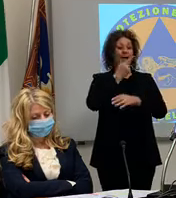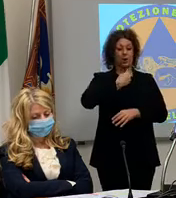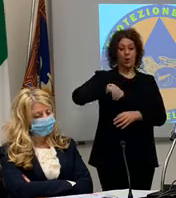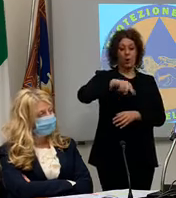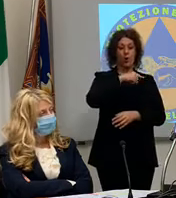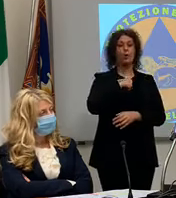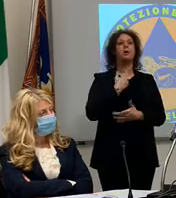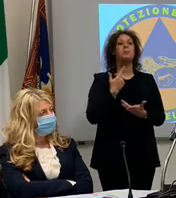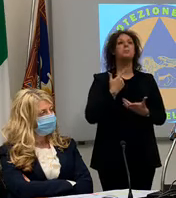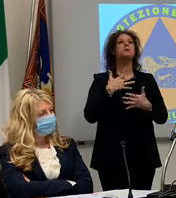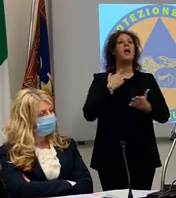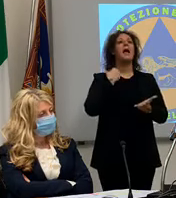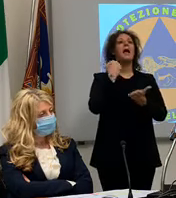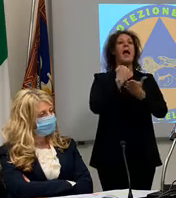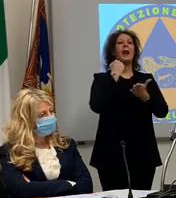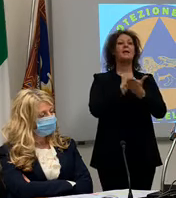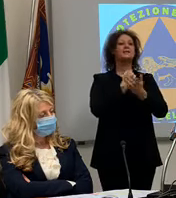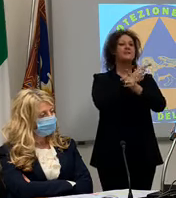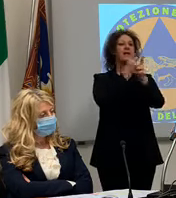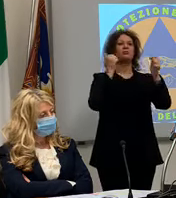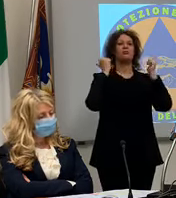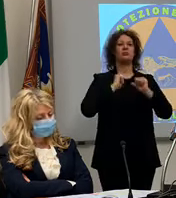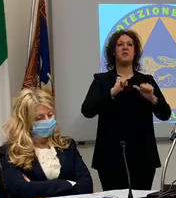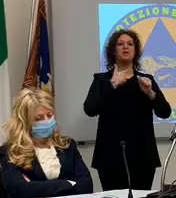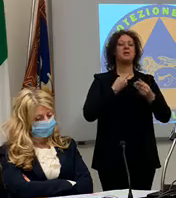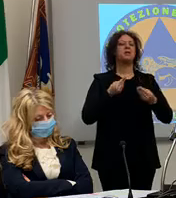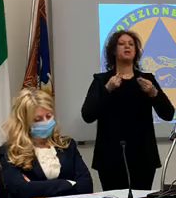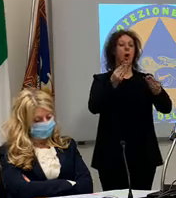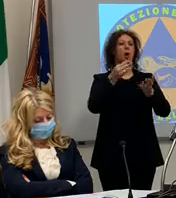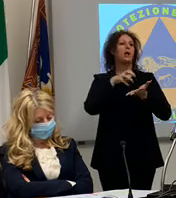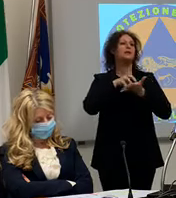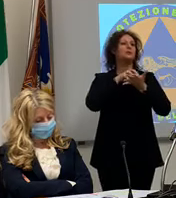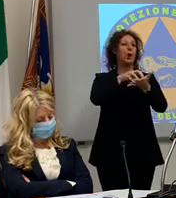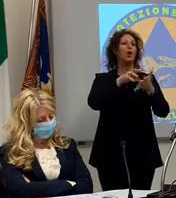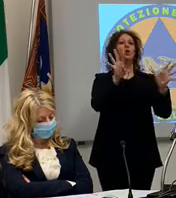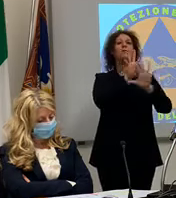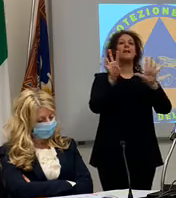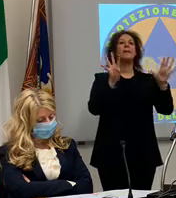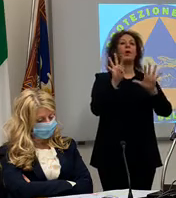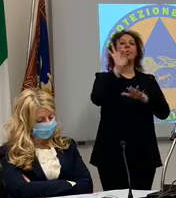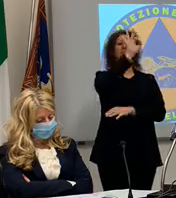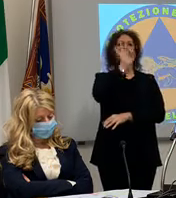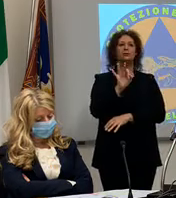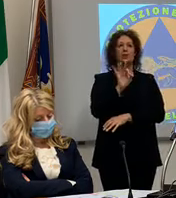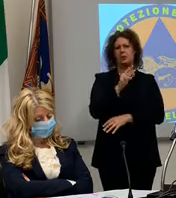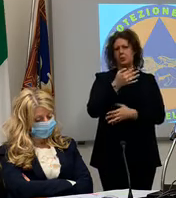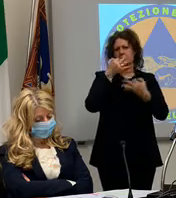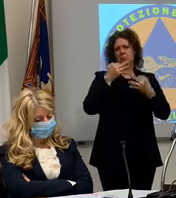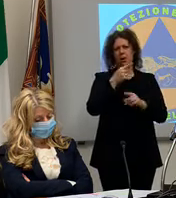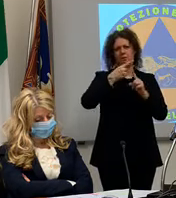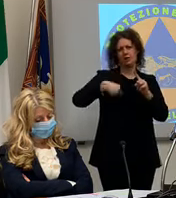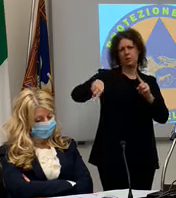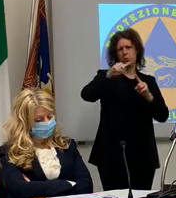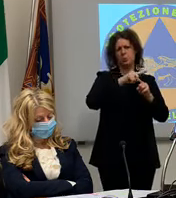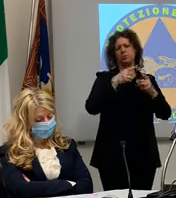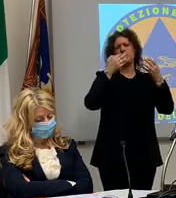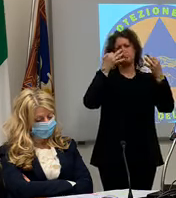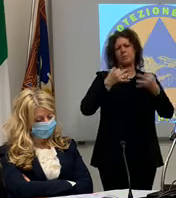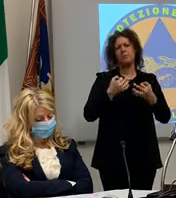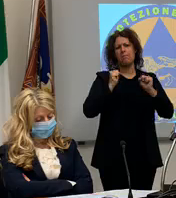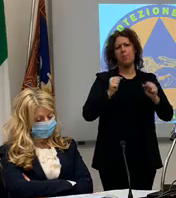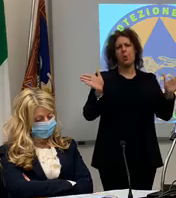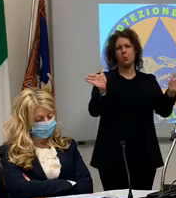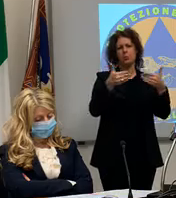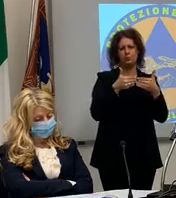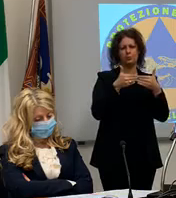non staremmo neanche qui a discutere se chiudere o non chiudere io sono convinto comunque che nel rispetto delle libertà e di